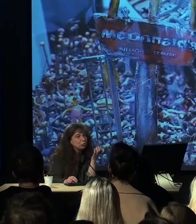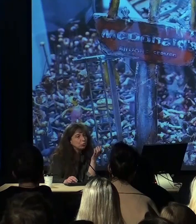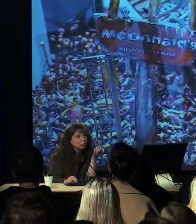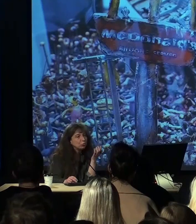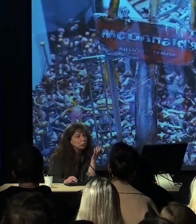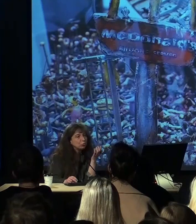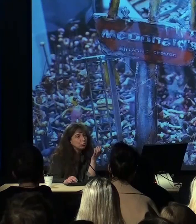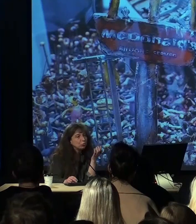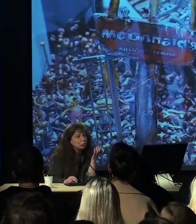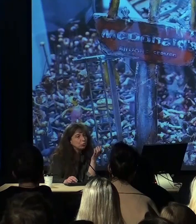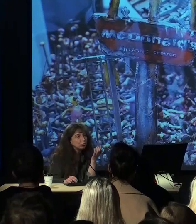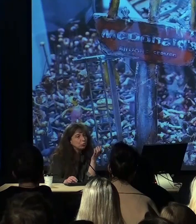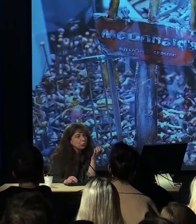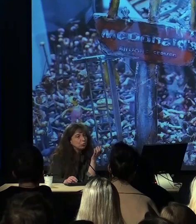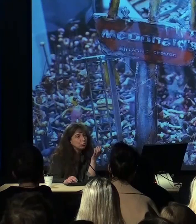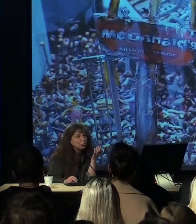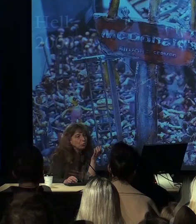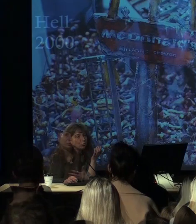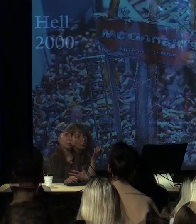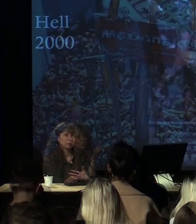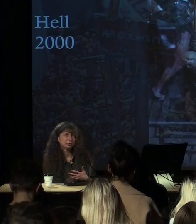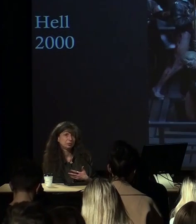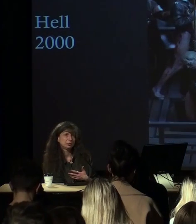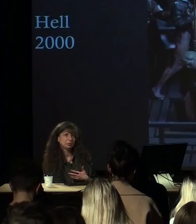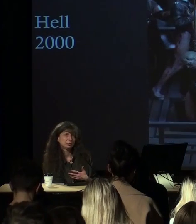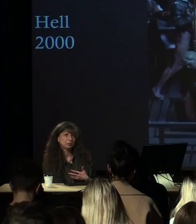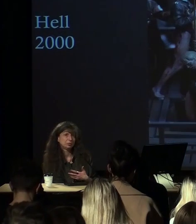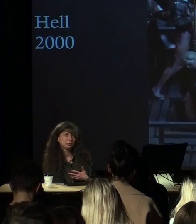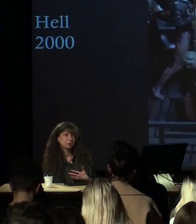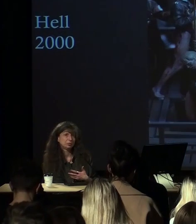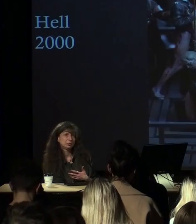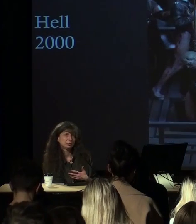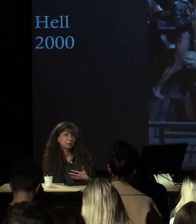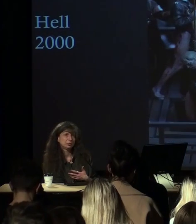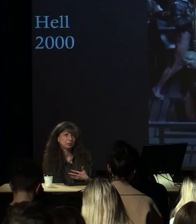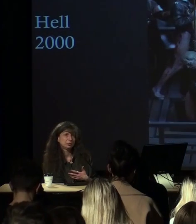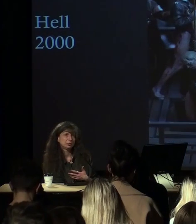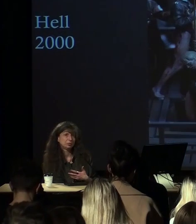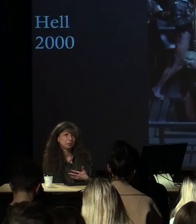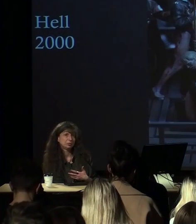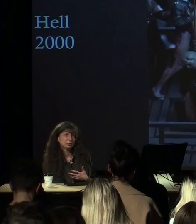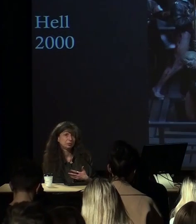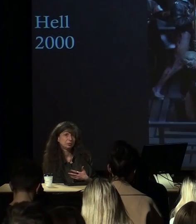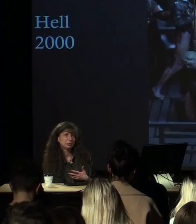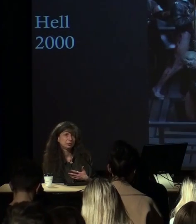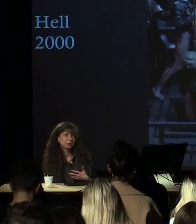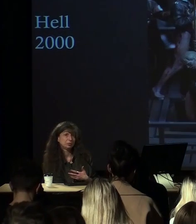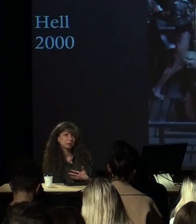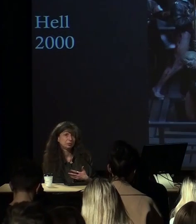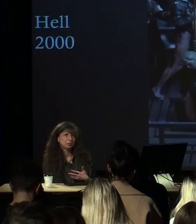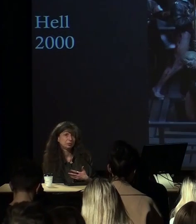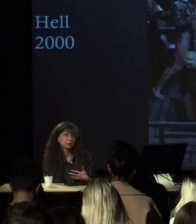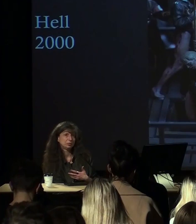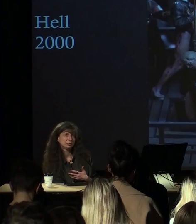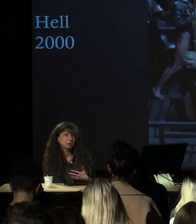напоминающими коллекционные фигурки солдатиков. Например, на одном из снимков расположен деревянный помост. Над ним висят